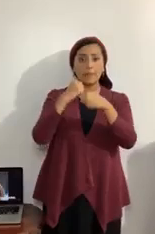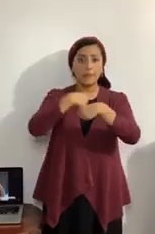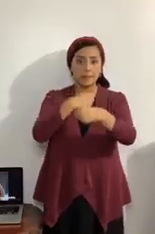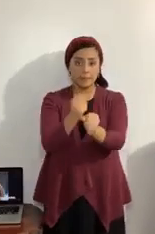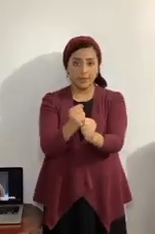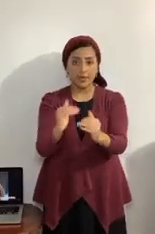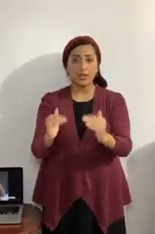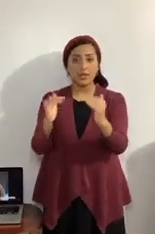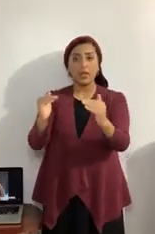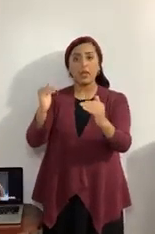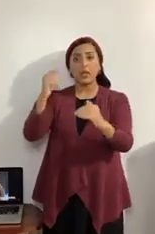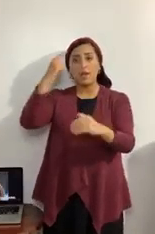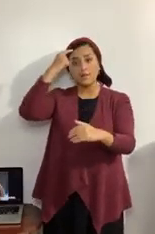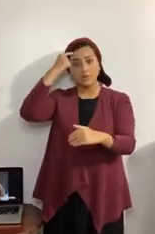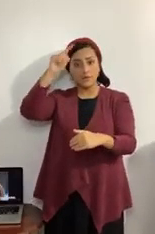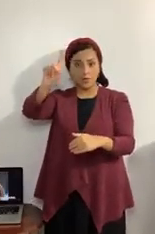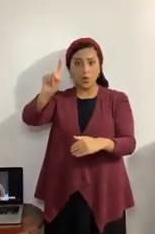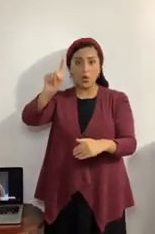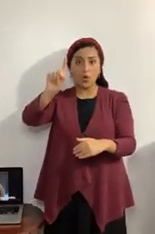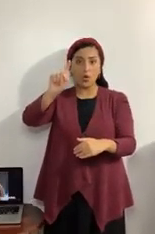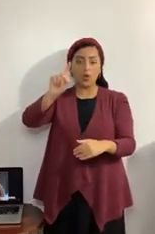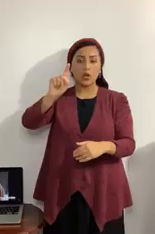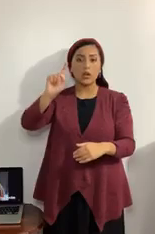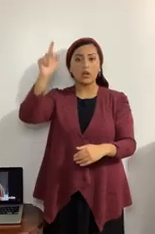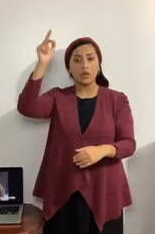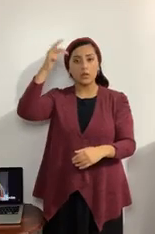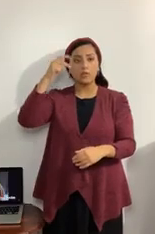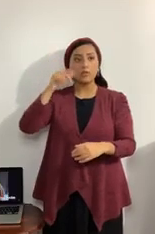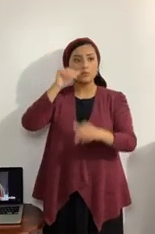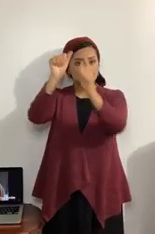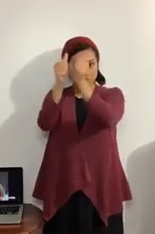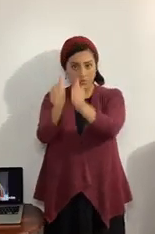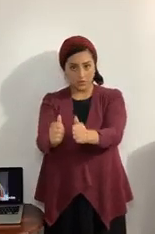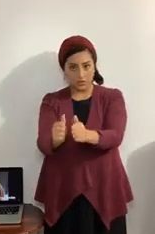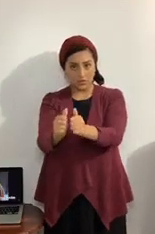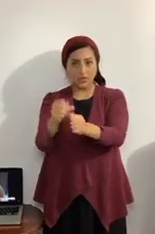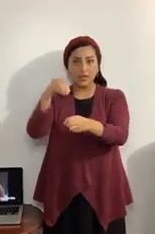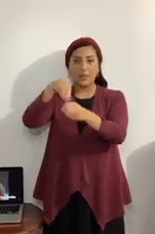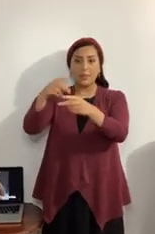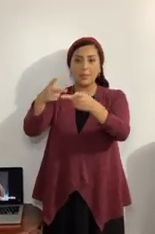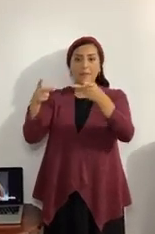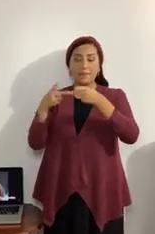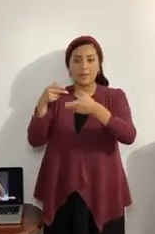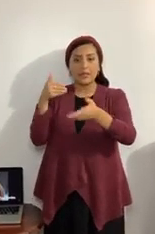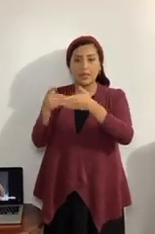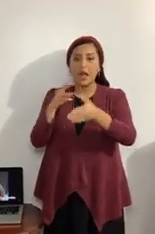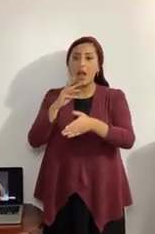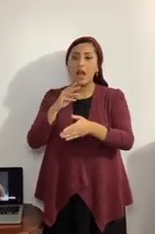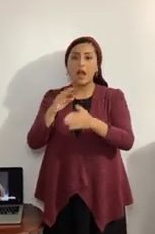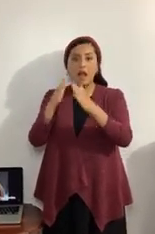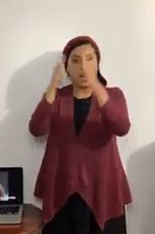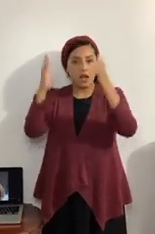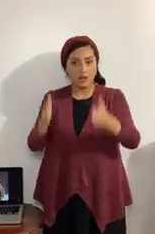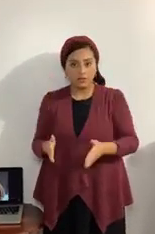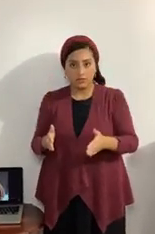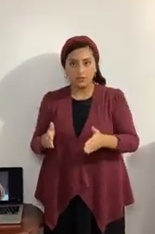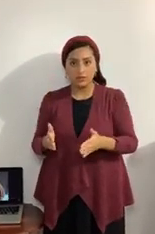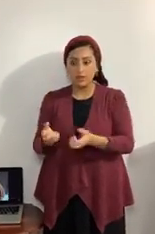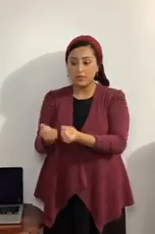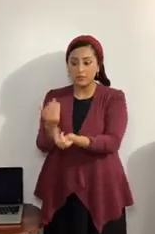esta diosa en la chimenea. Supuestamente entonces la pregunta: ¿por qué Santa Claus entra por la chimenea y no por la